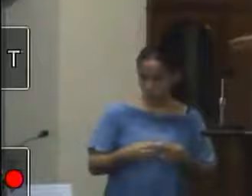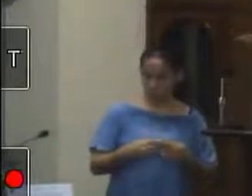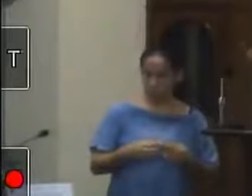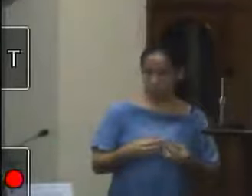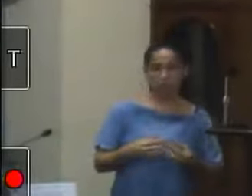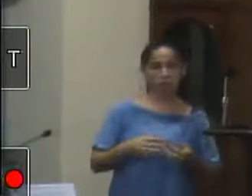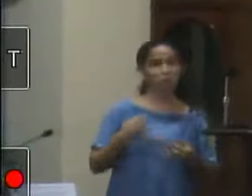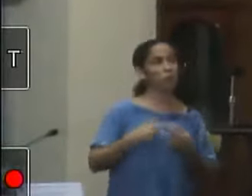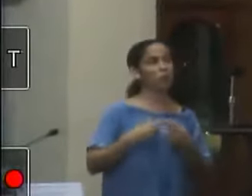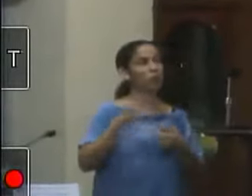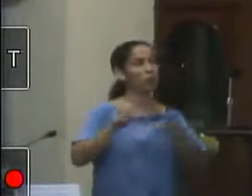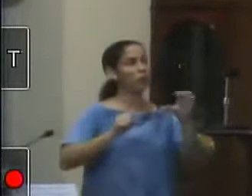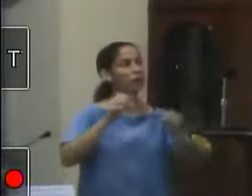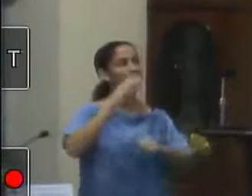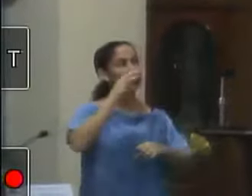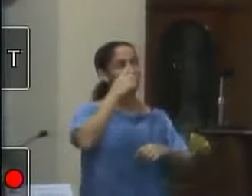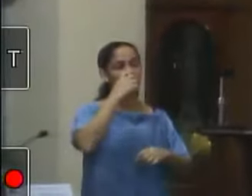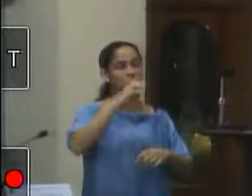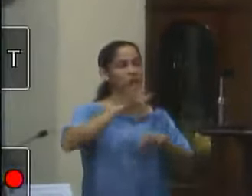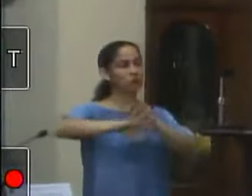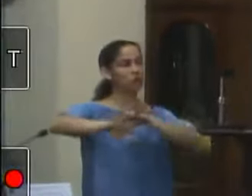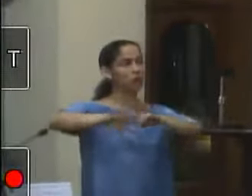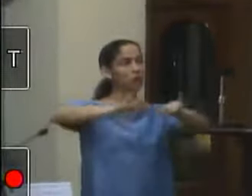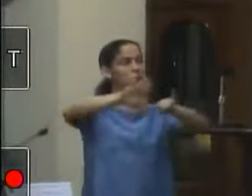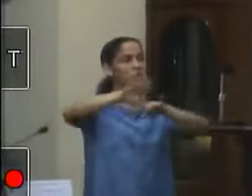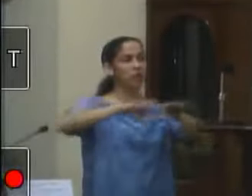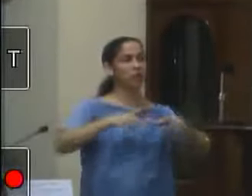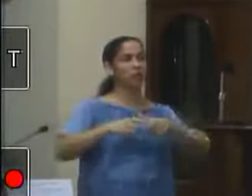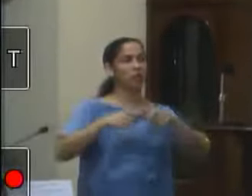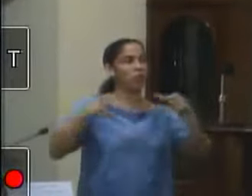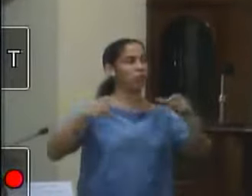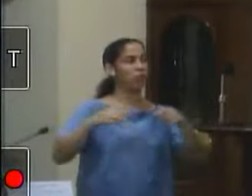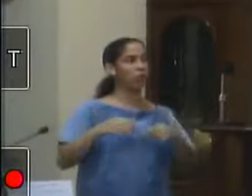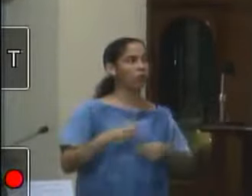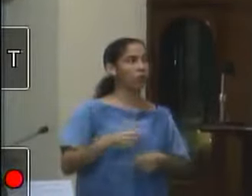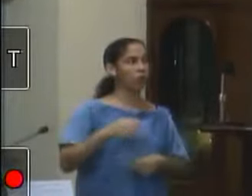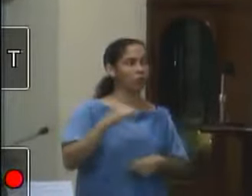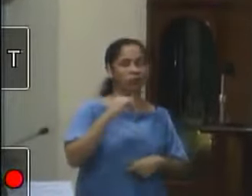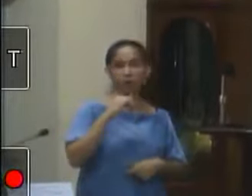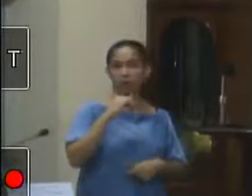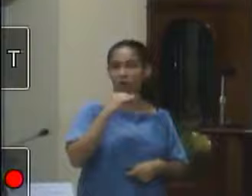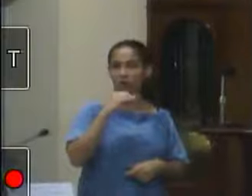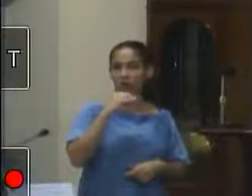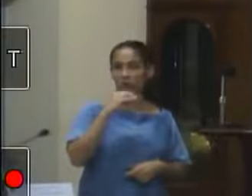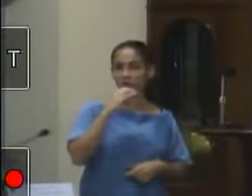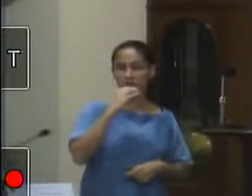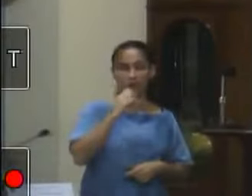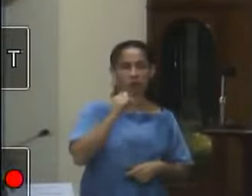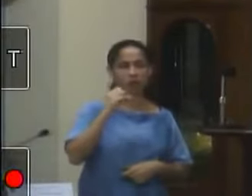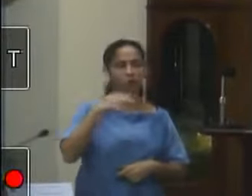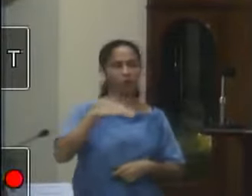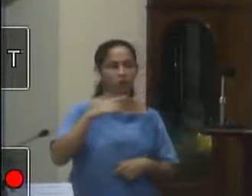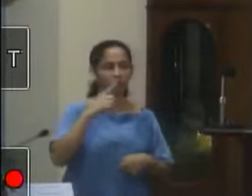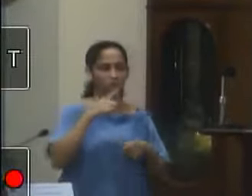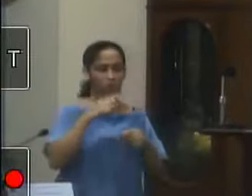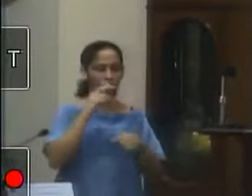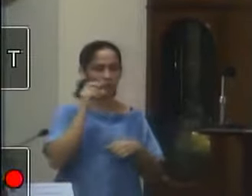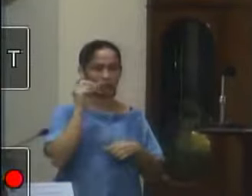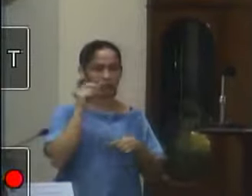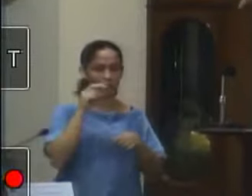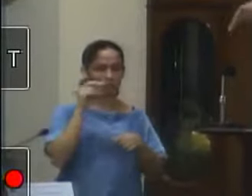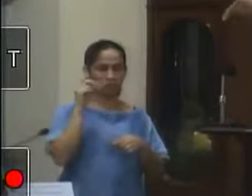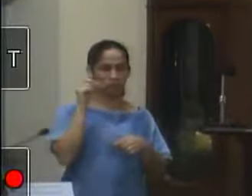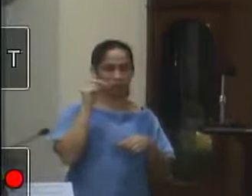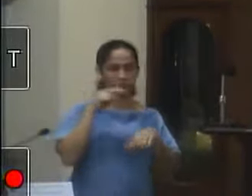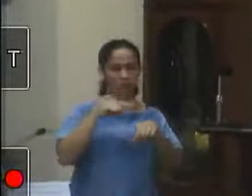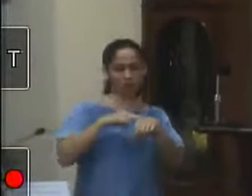do município, Silvio, vai servir para o aumento do ICMS verde, vai servir para a